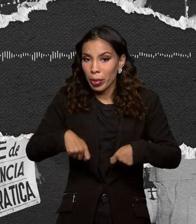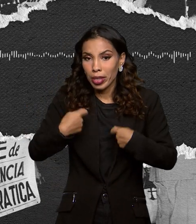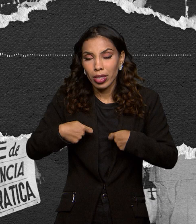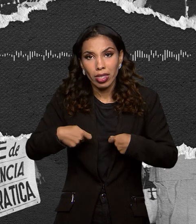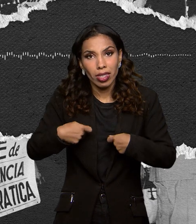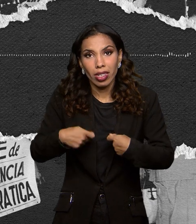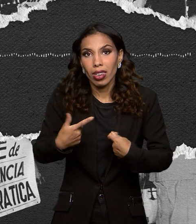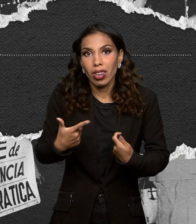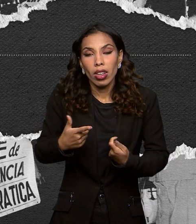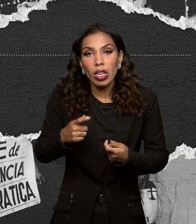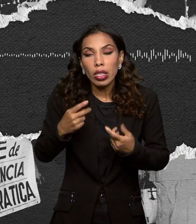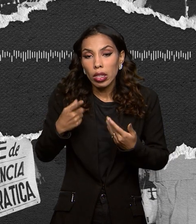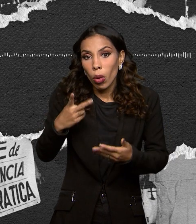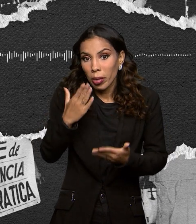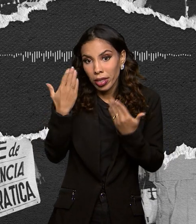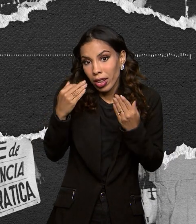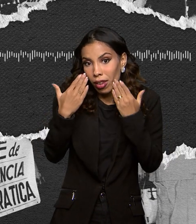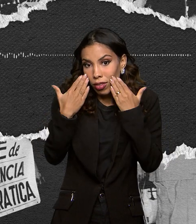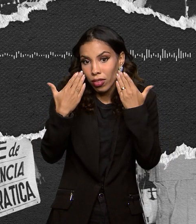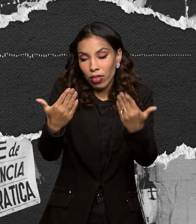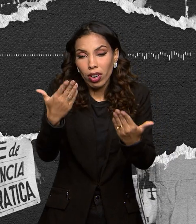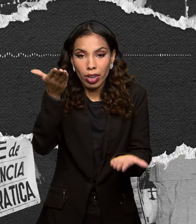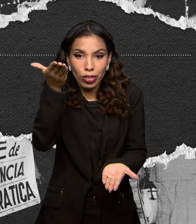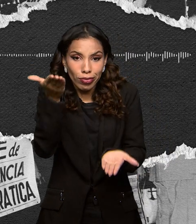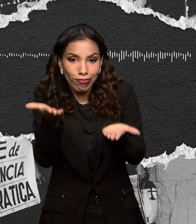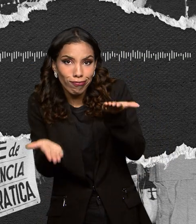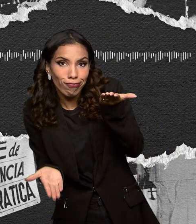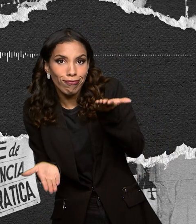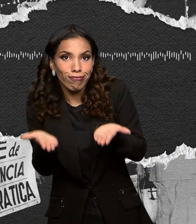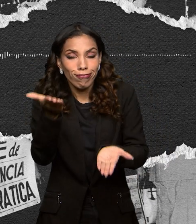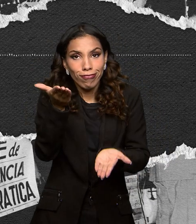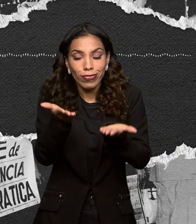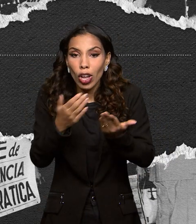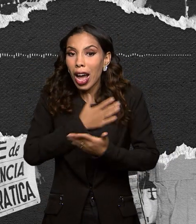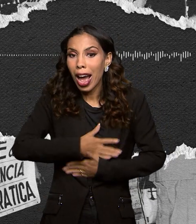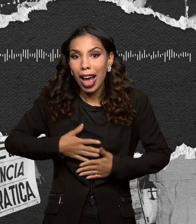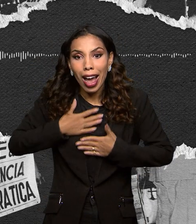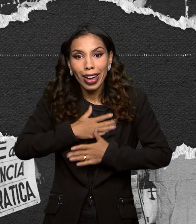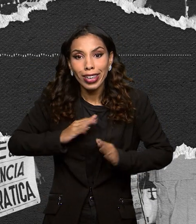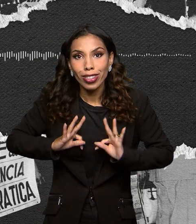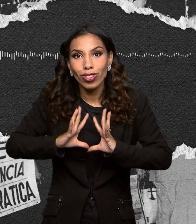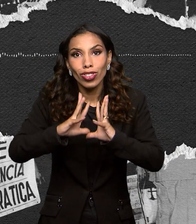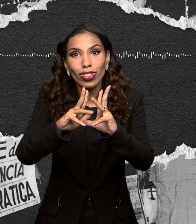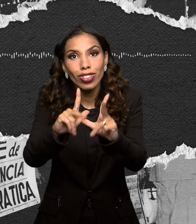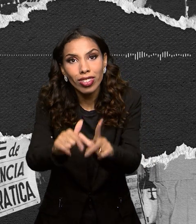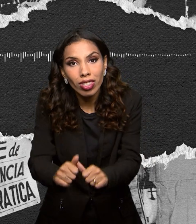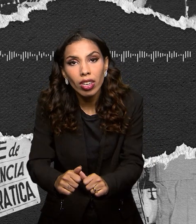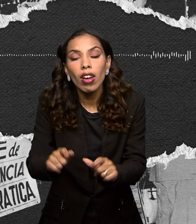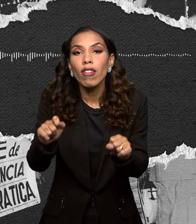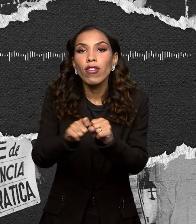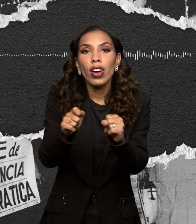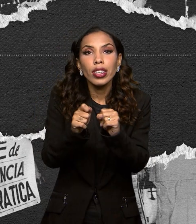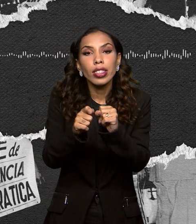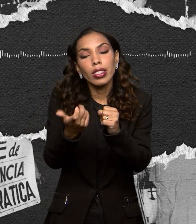sempre fazer uma frente, né? E aí, nessa frente, ele tinha que agradar a todos, né? Então tinha horas que ele fazia medidas para agradar mais a esquerda,